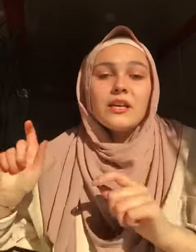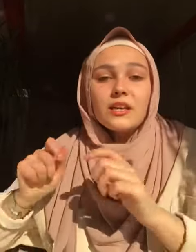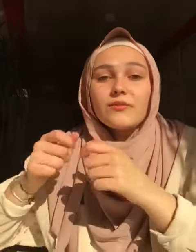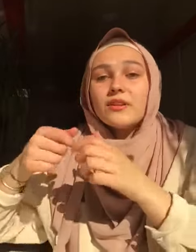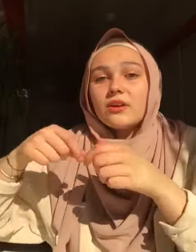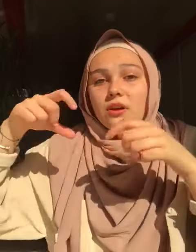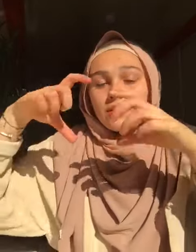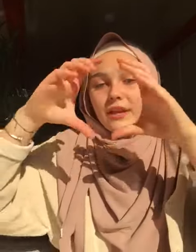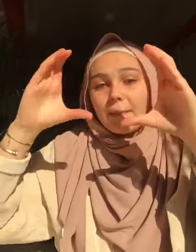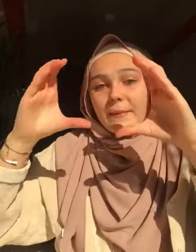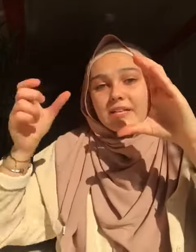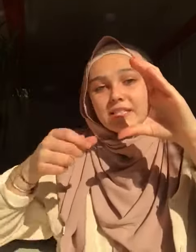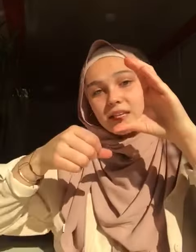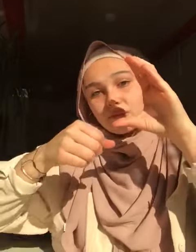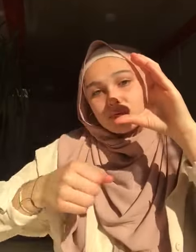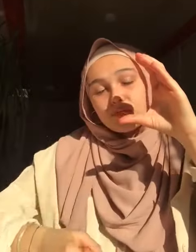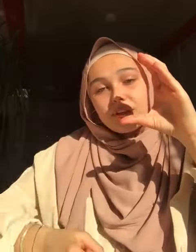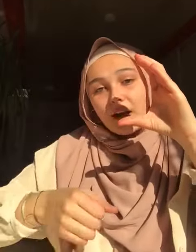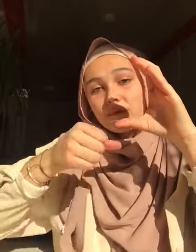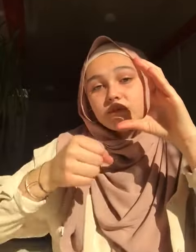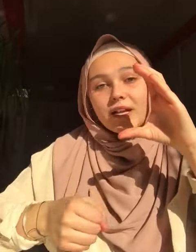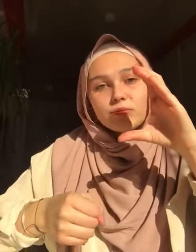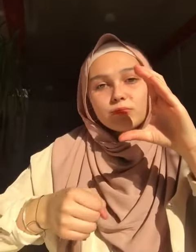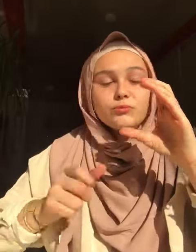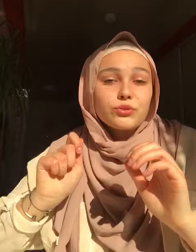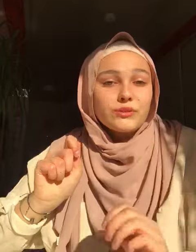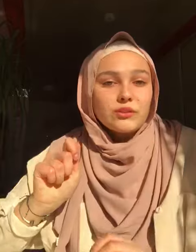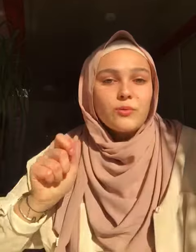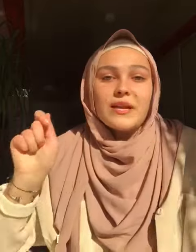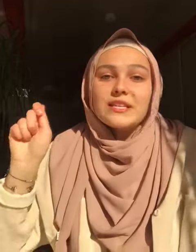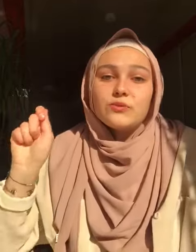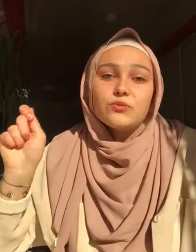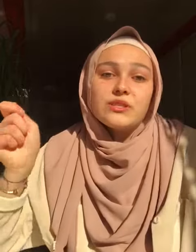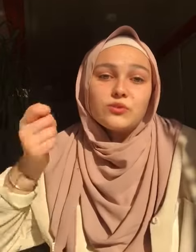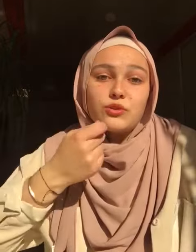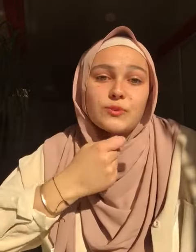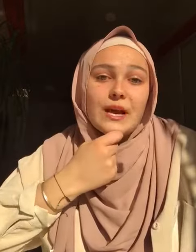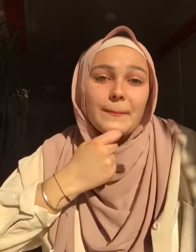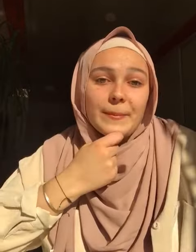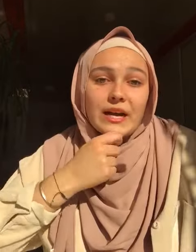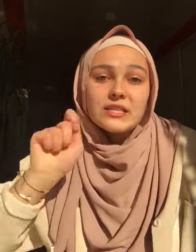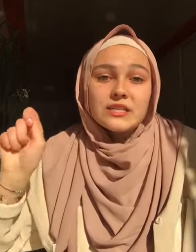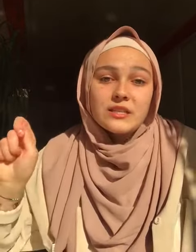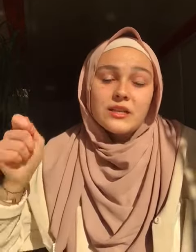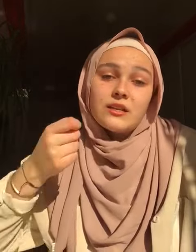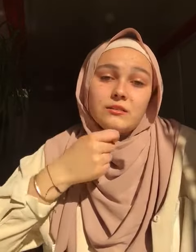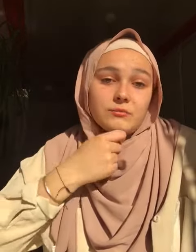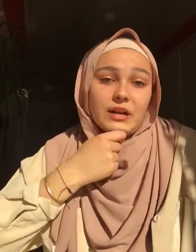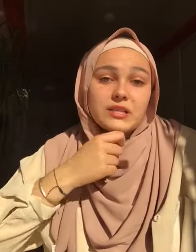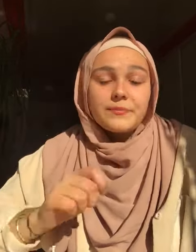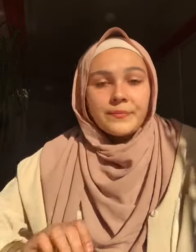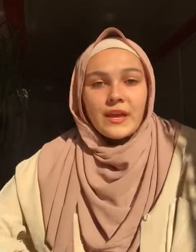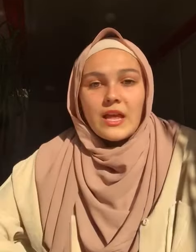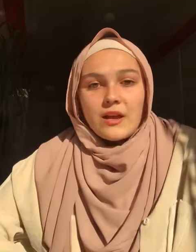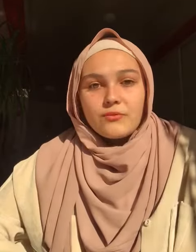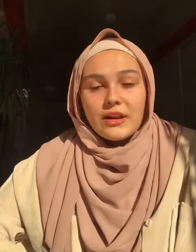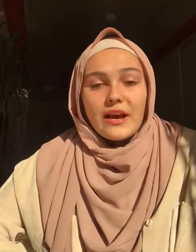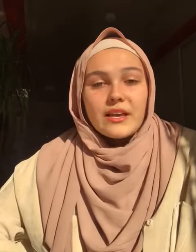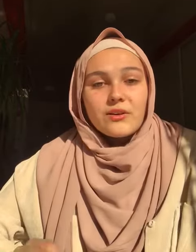Et en fait, il y a un masque et en dessous, il y a un bâton pour tenir le masque. Et du coup, c'est justement ça, mars. Mars. Voilà. Et